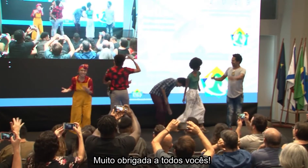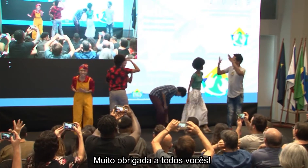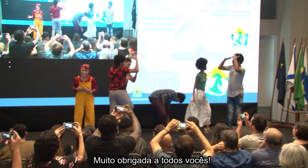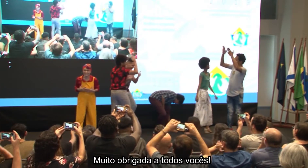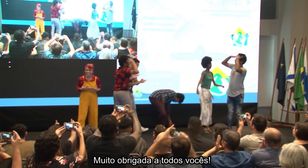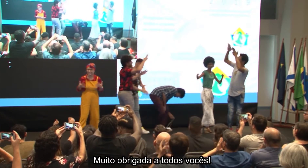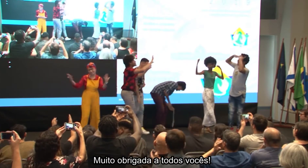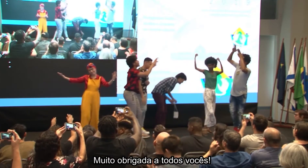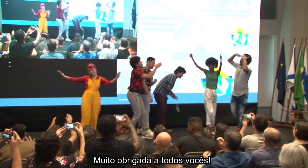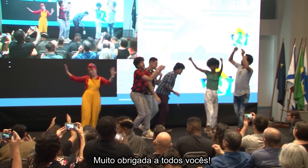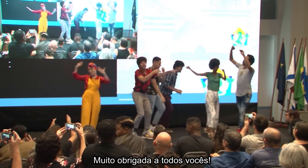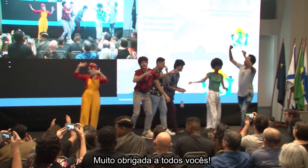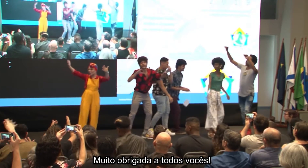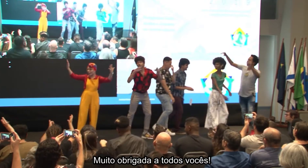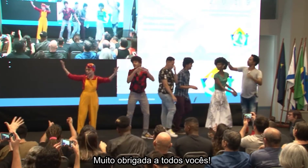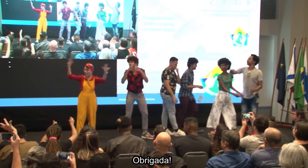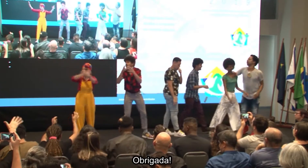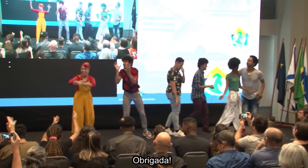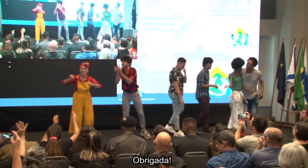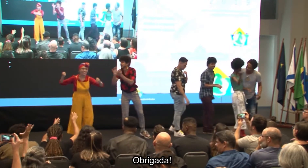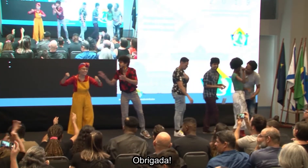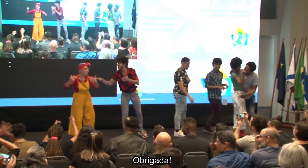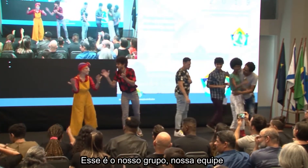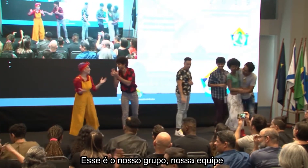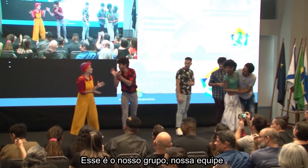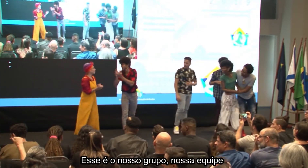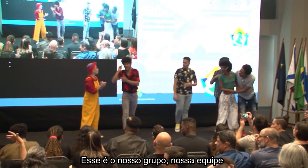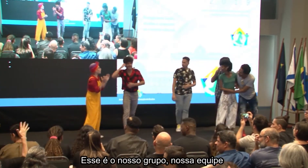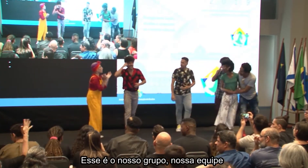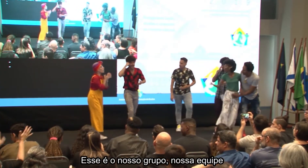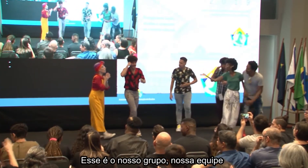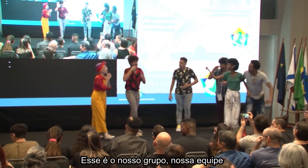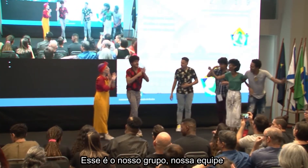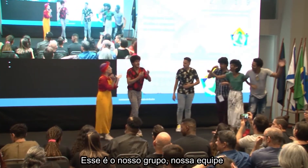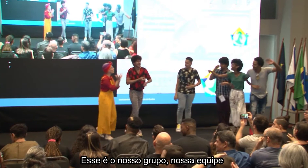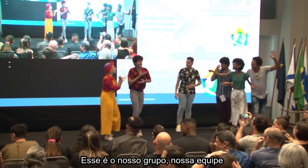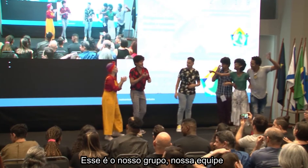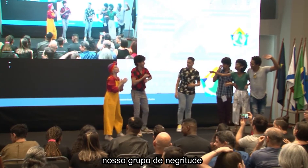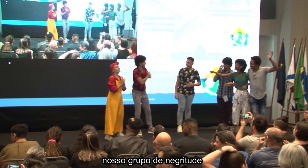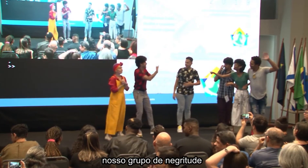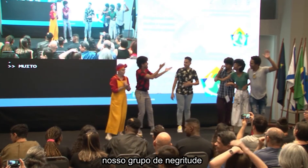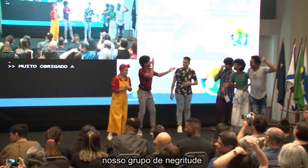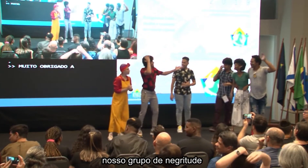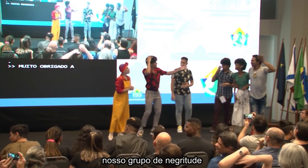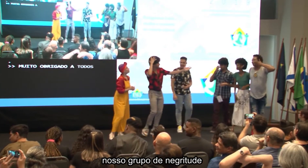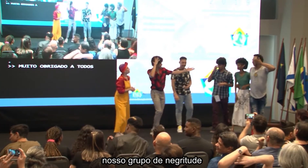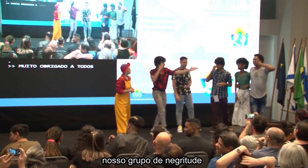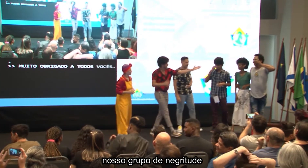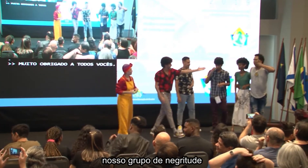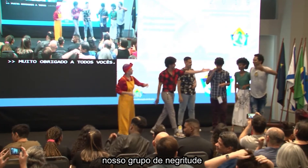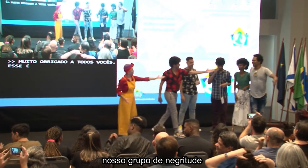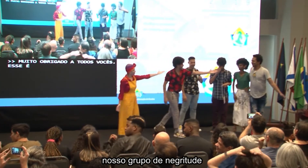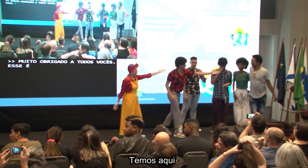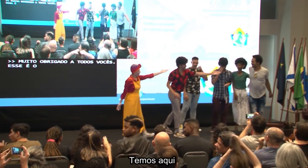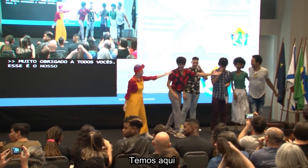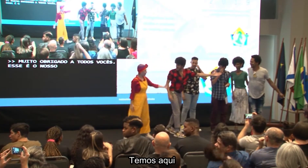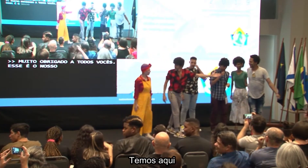Muito obrigado a todos vocês. Esse é o Obrigada. nosso grupo, nossa equipe, nosso grupo de negritude. Temos